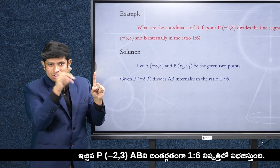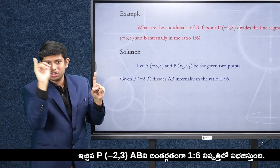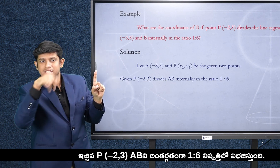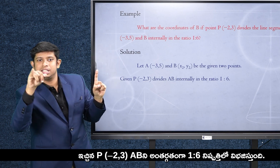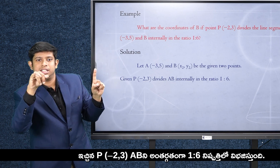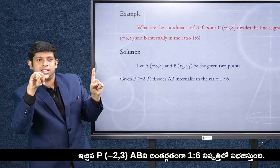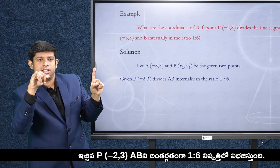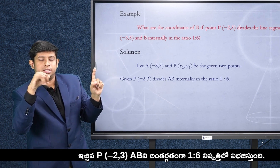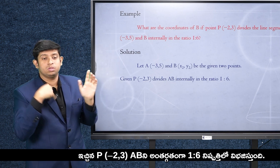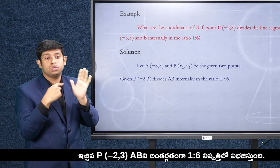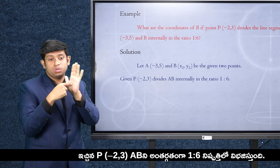విభజిస్తుంది